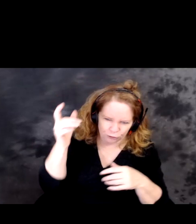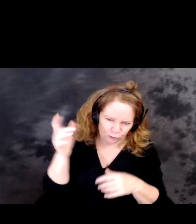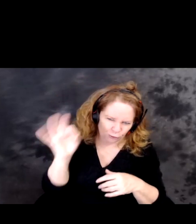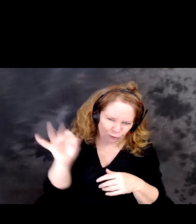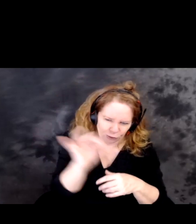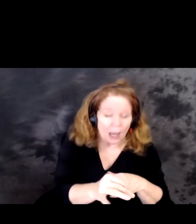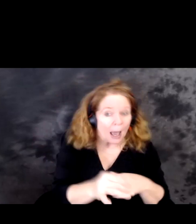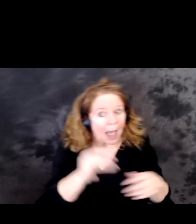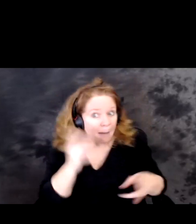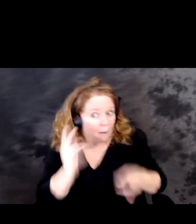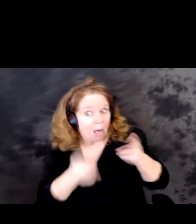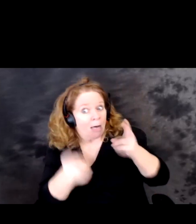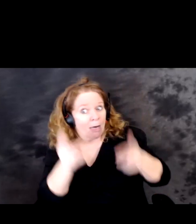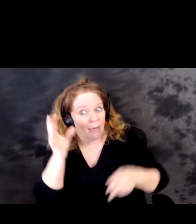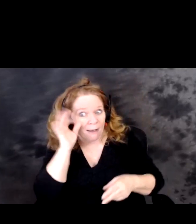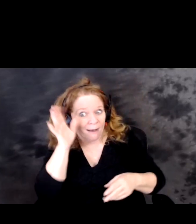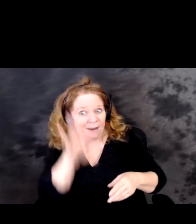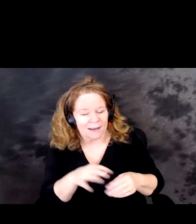la abeja.